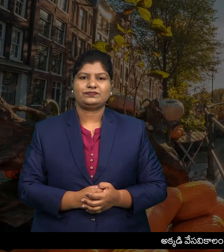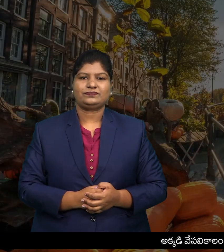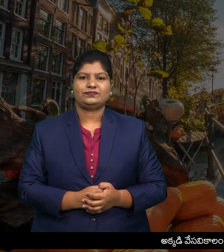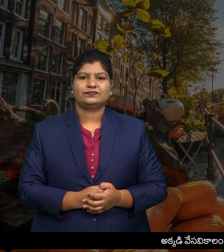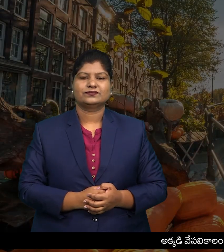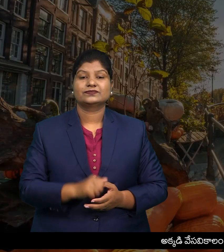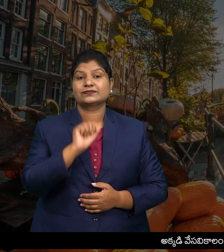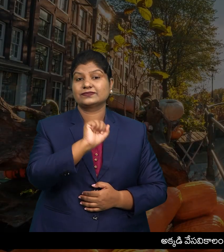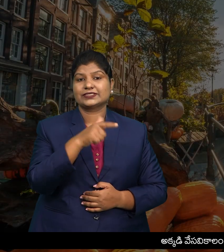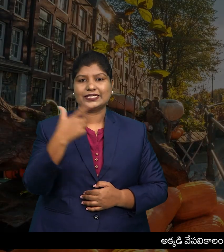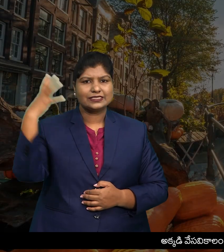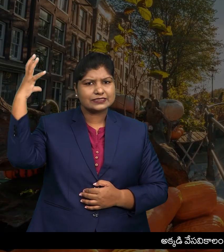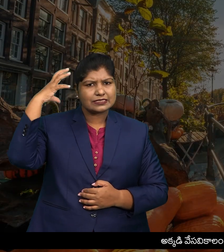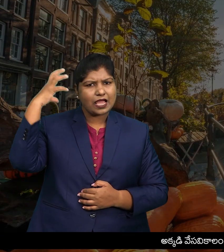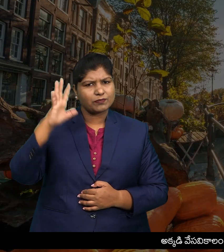అక్కడి వేసవికాలం కూడా మనలా వేడిగా ఉండదు.